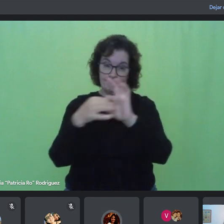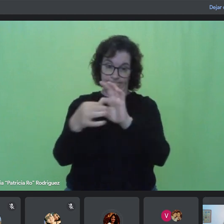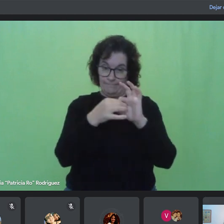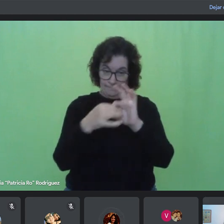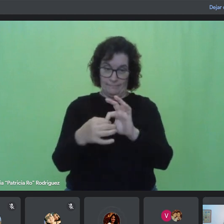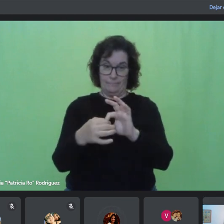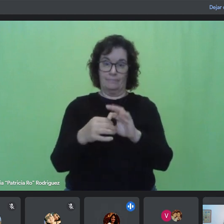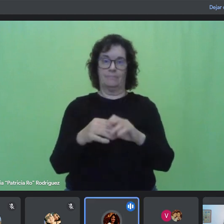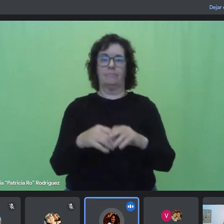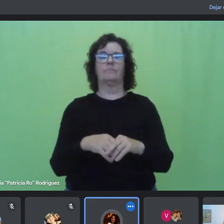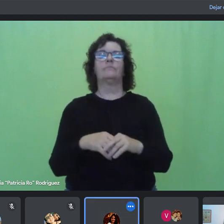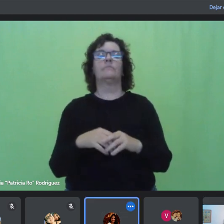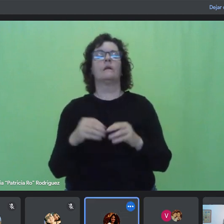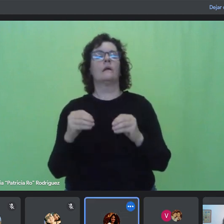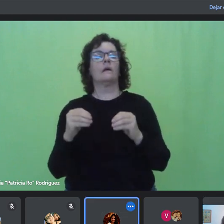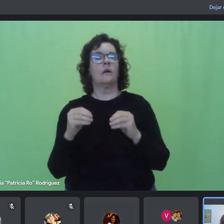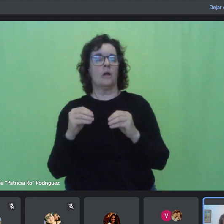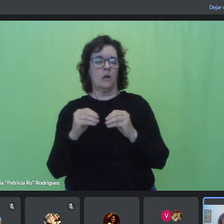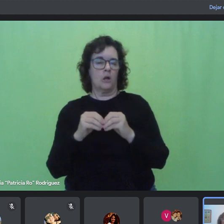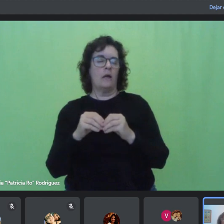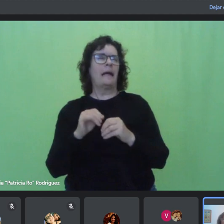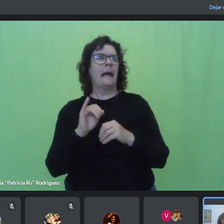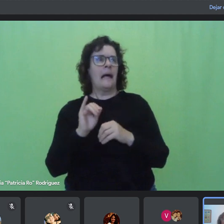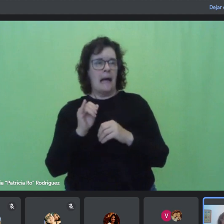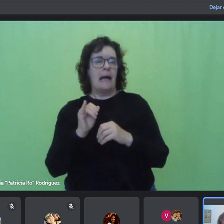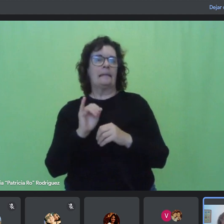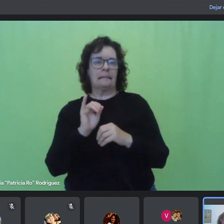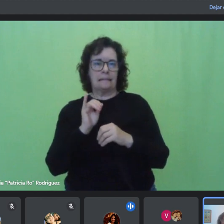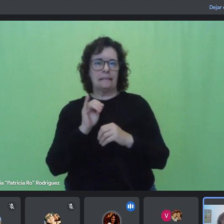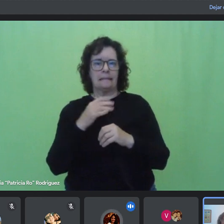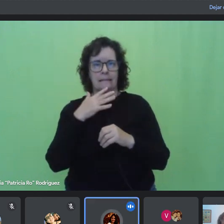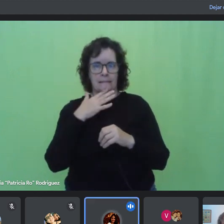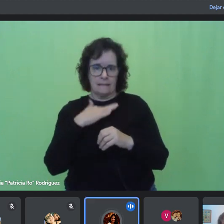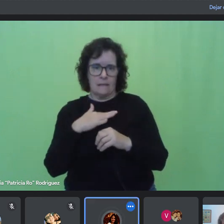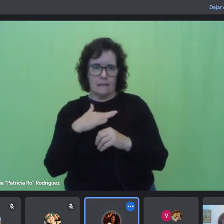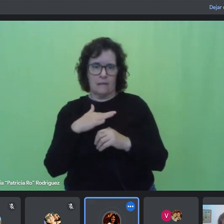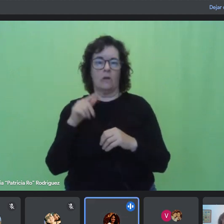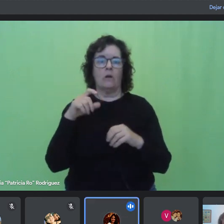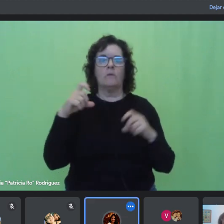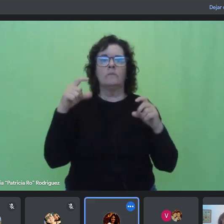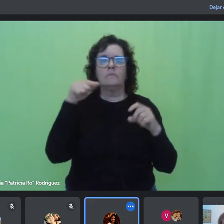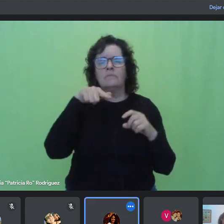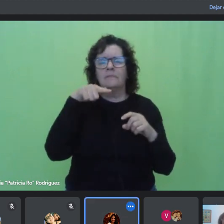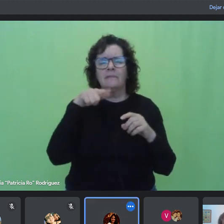Ah, bien. ¿Entienden? Esto sería un bloque.